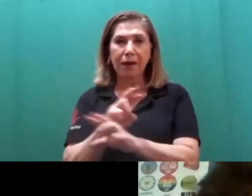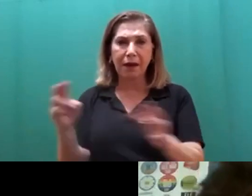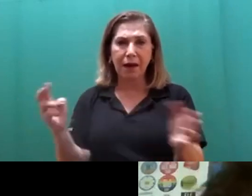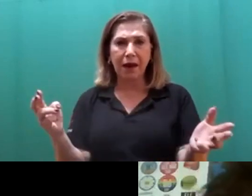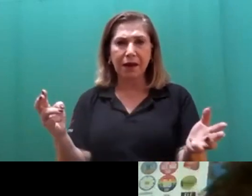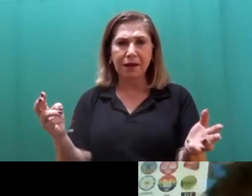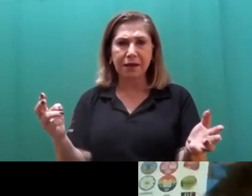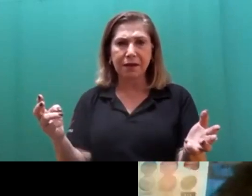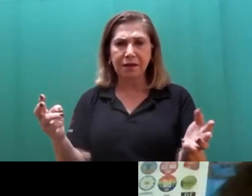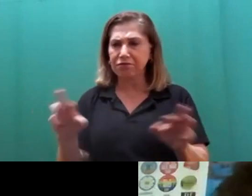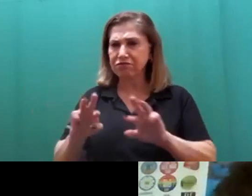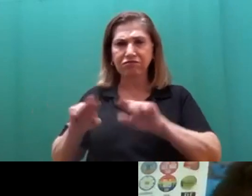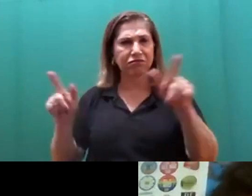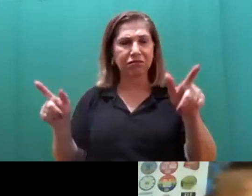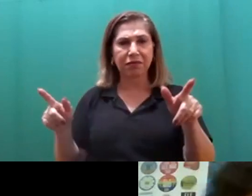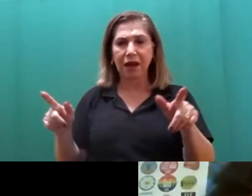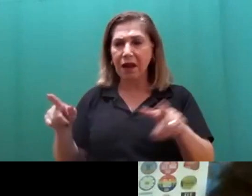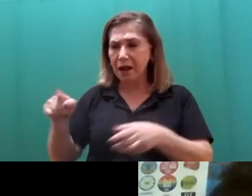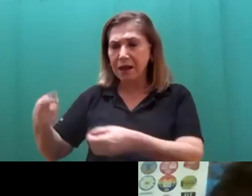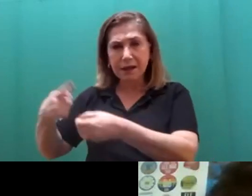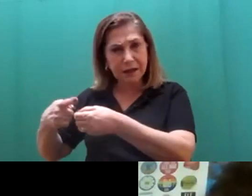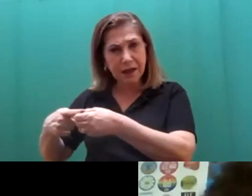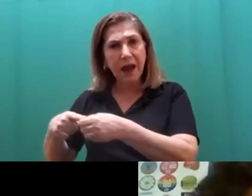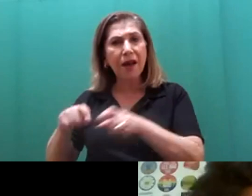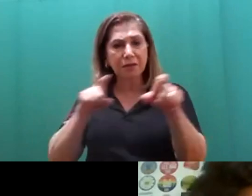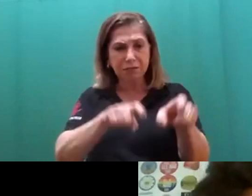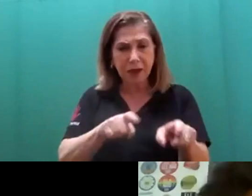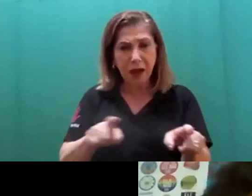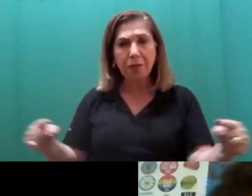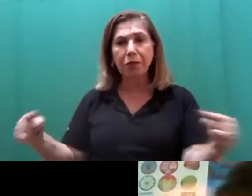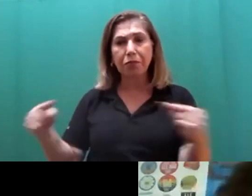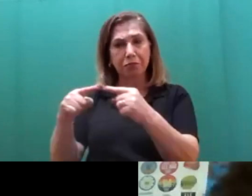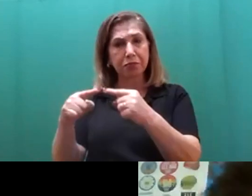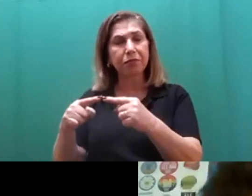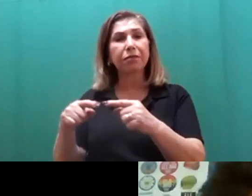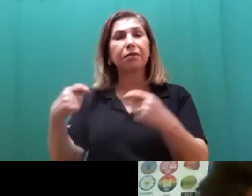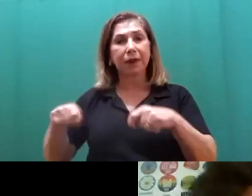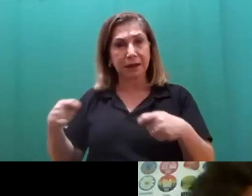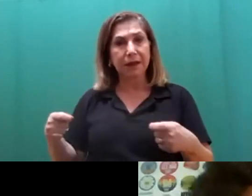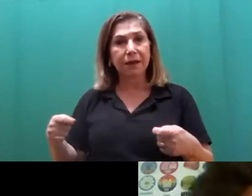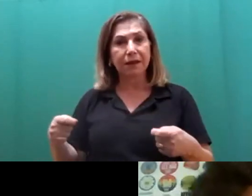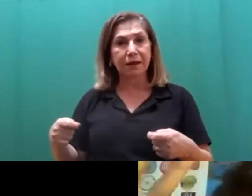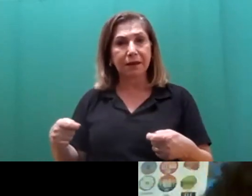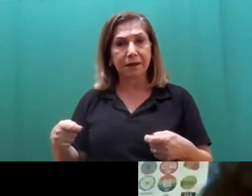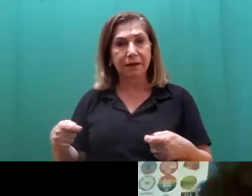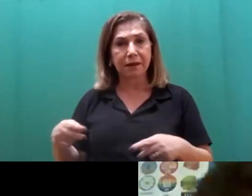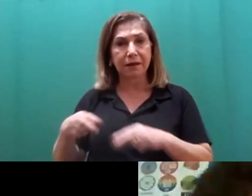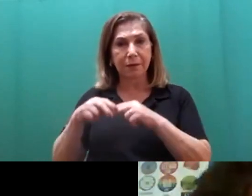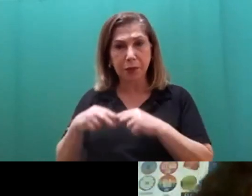totalmente imbricadas, né? O que acontece na cidade impacta no campo e vice-versa. Então, para a